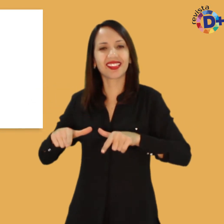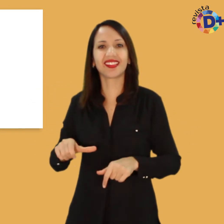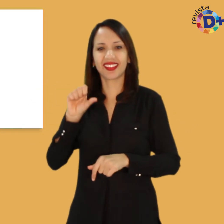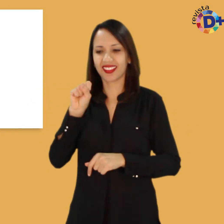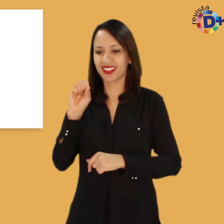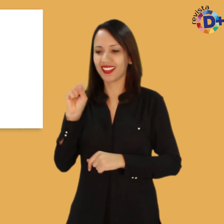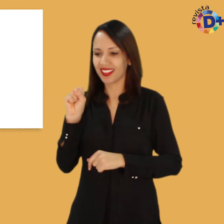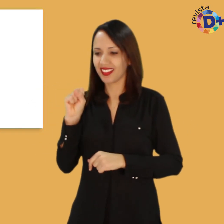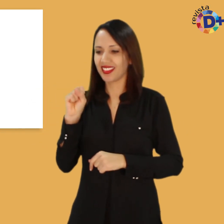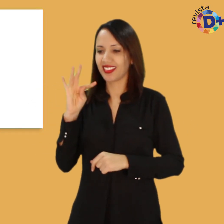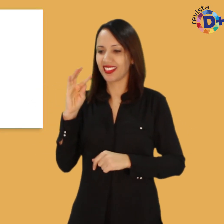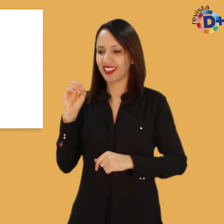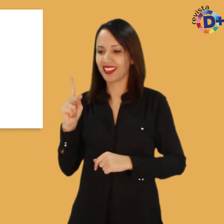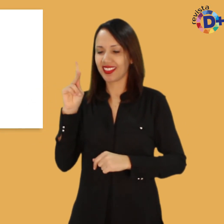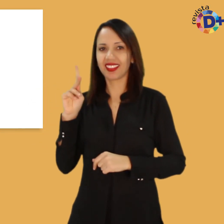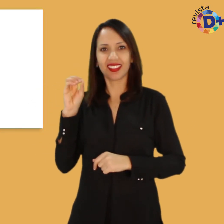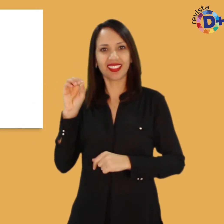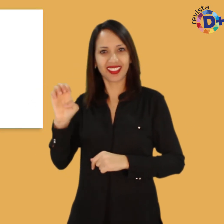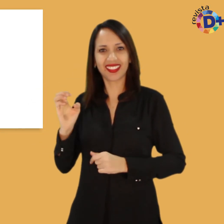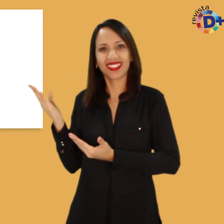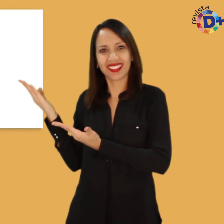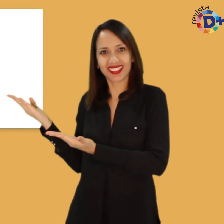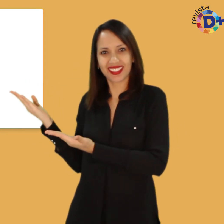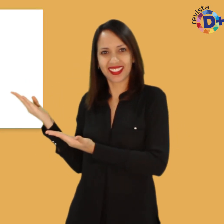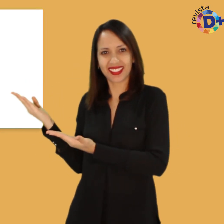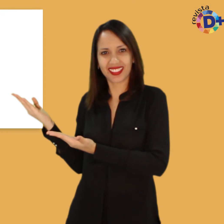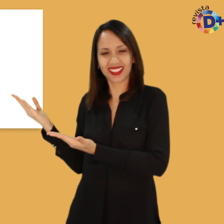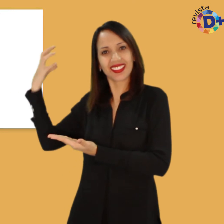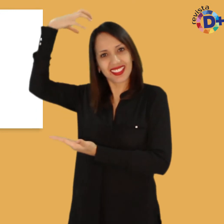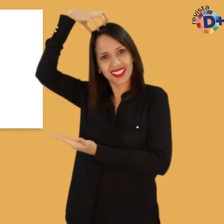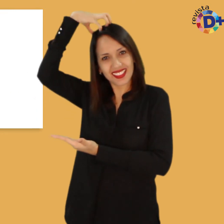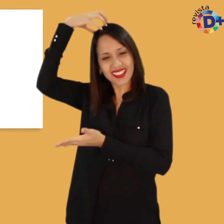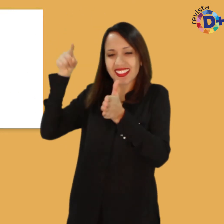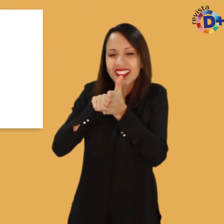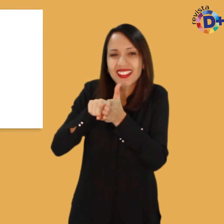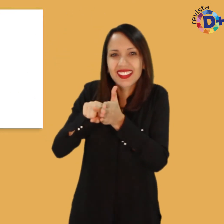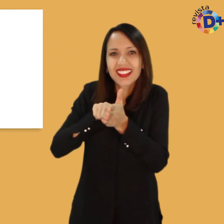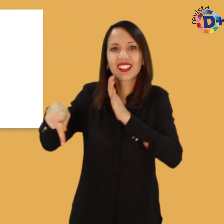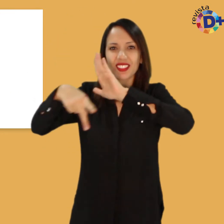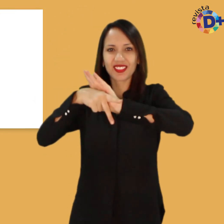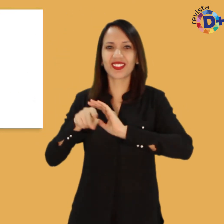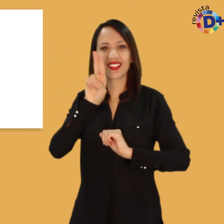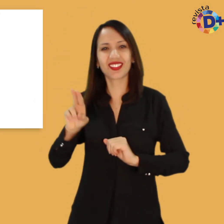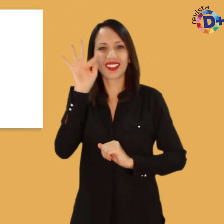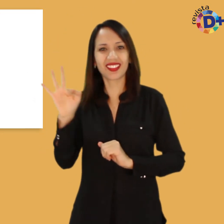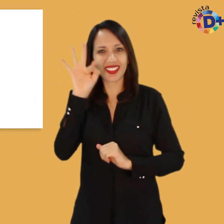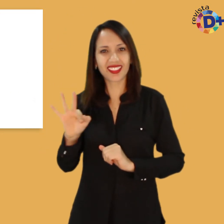linguista americano e pesquisador da Gallaudet University, instituição de ensino superior destinada apenas